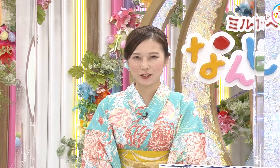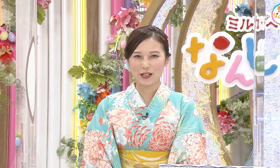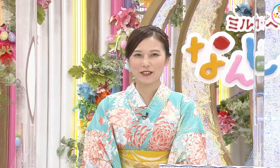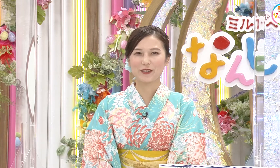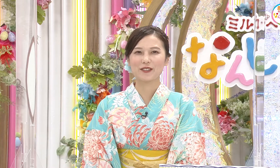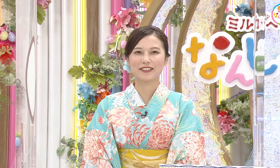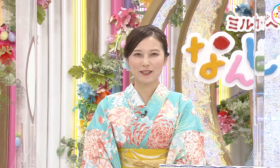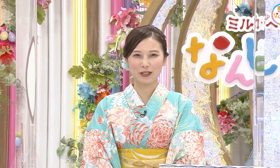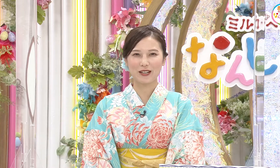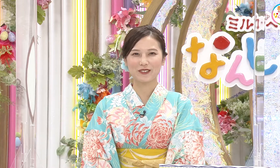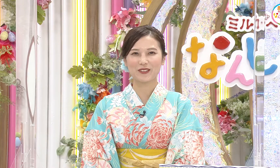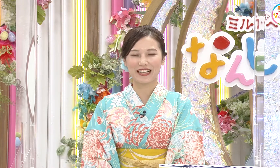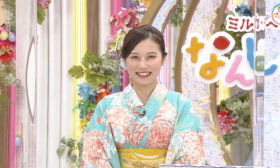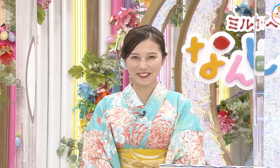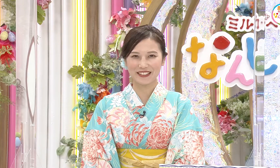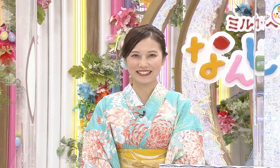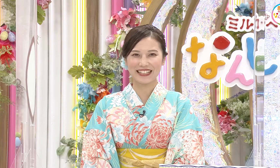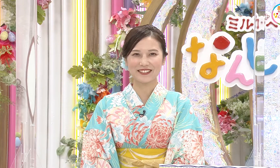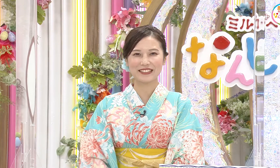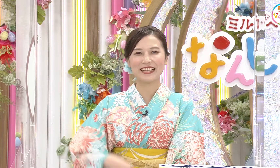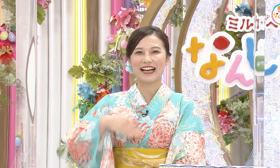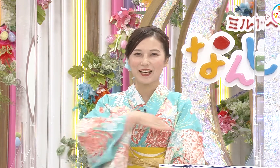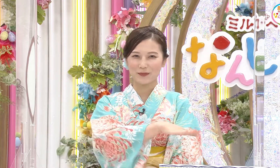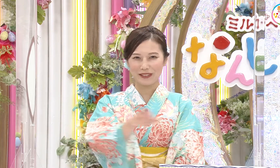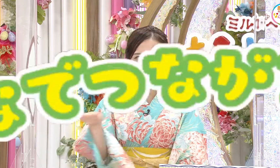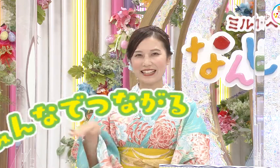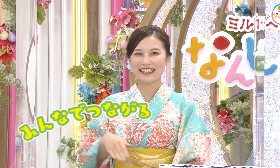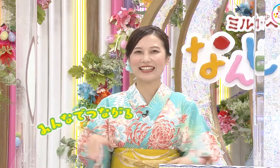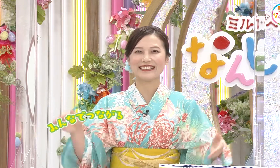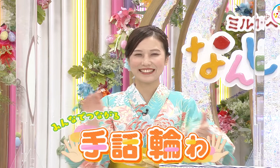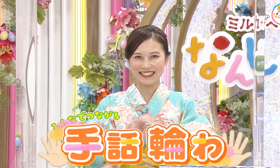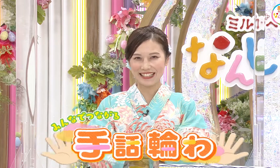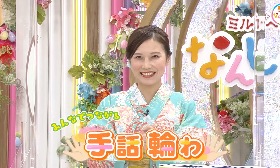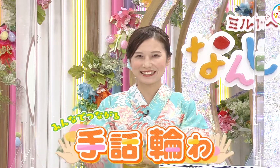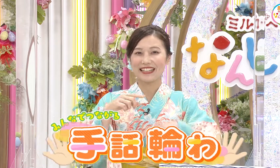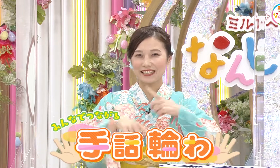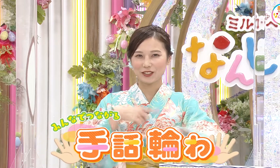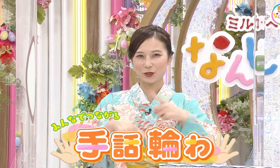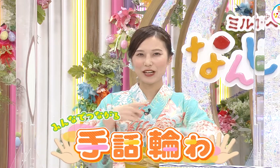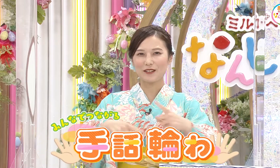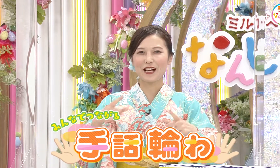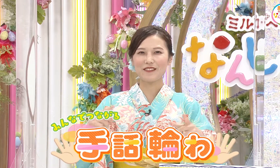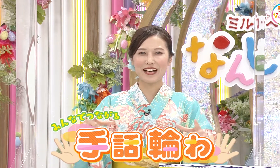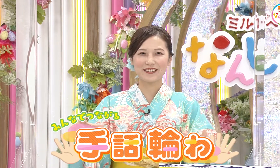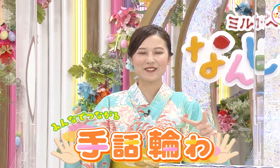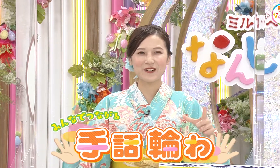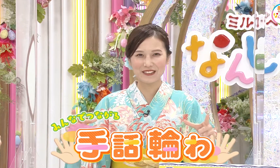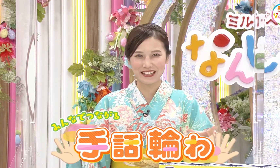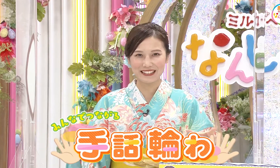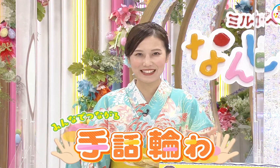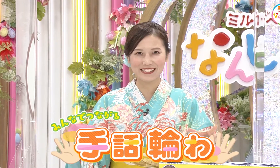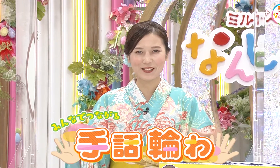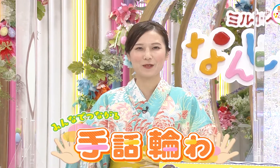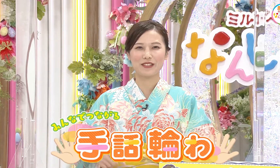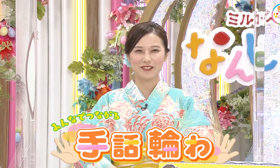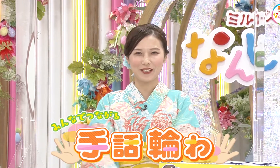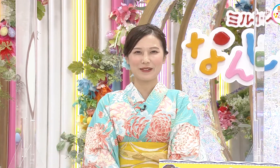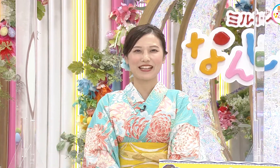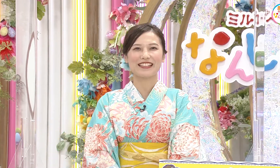手話を広く知ってもらおうとナンションでスタートしたみんなでつながる手話ワーワーのコーナーです。今日も一緒に学んでいき